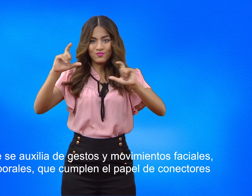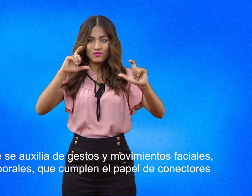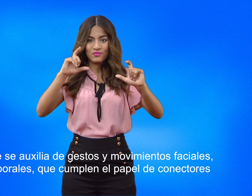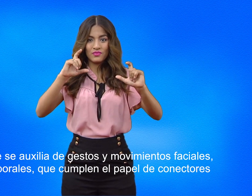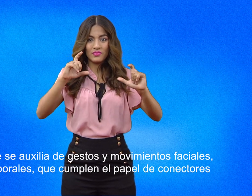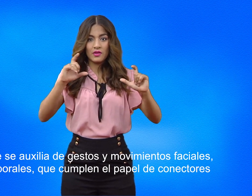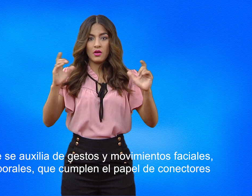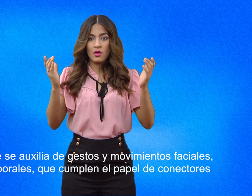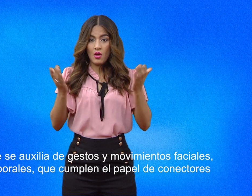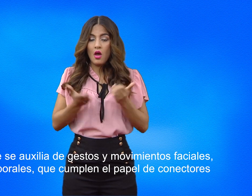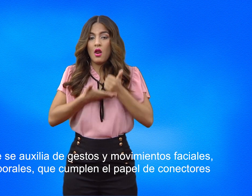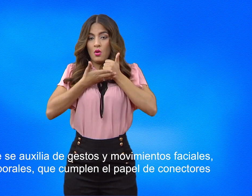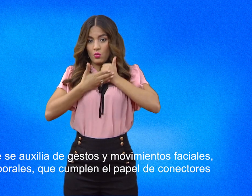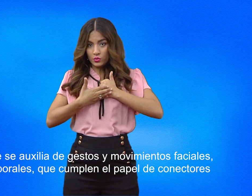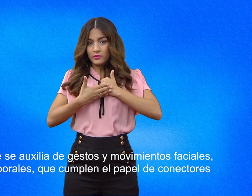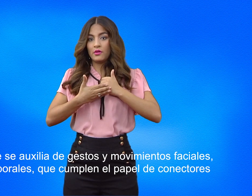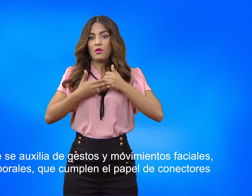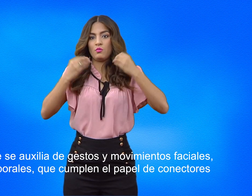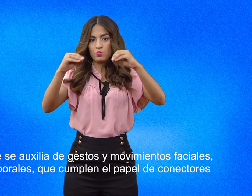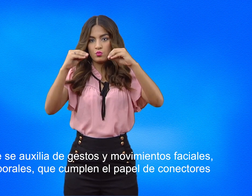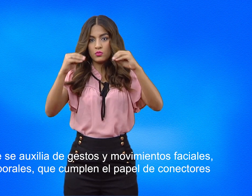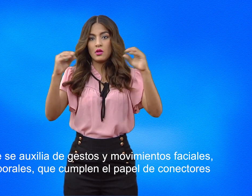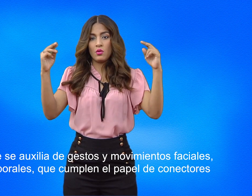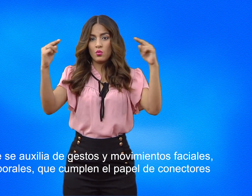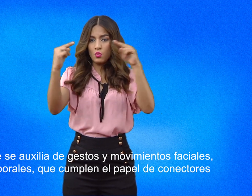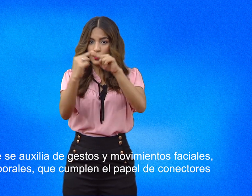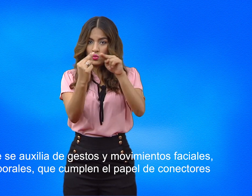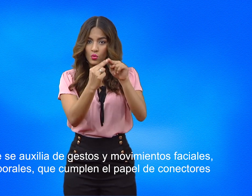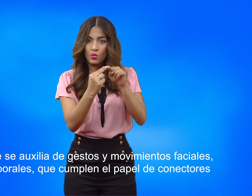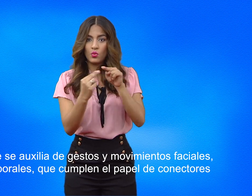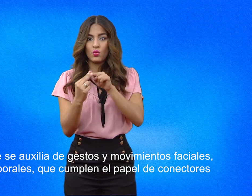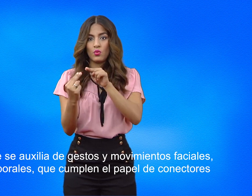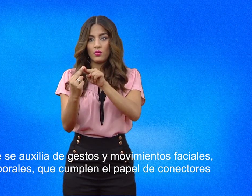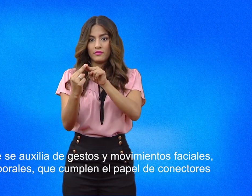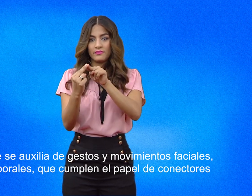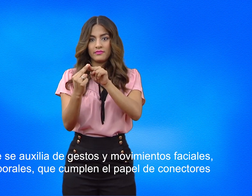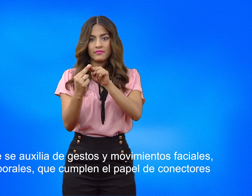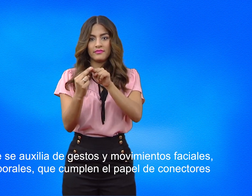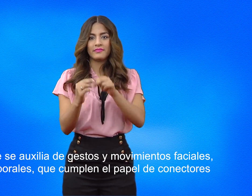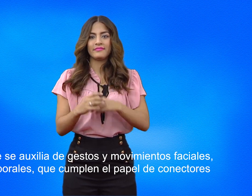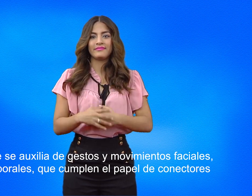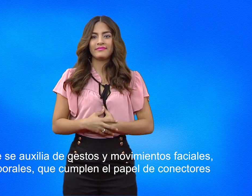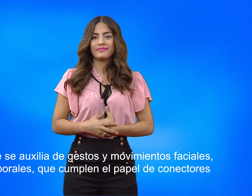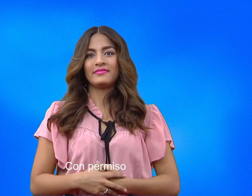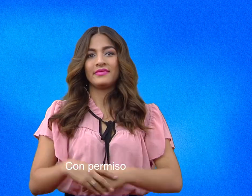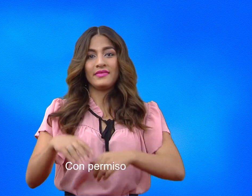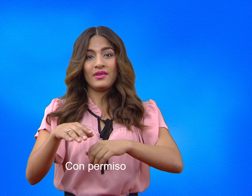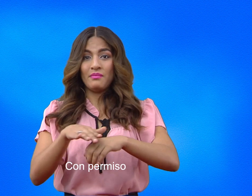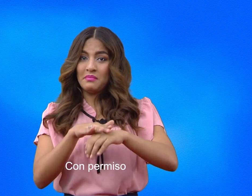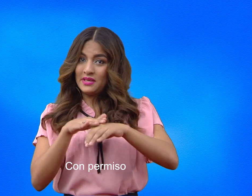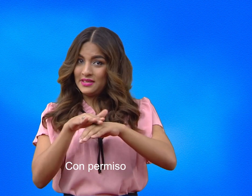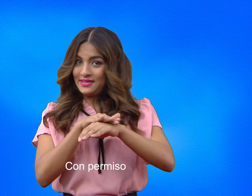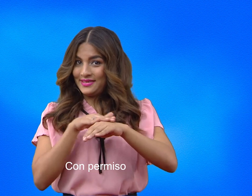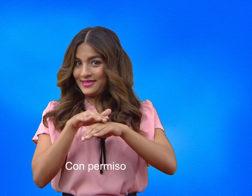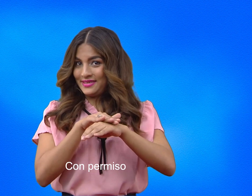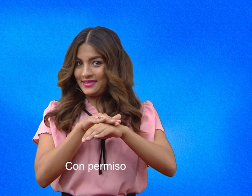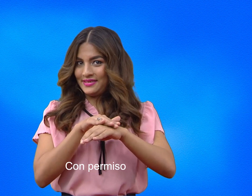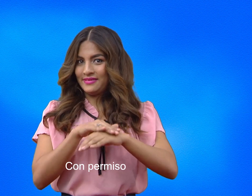corporales, que cumplen con el papel de conectores. Con permiso.